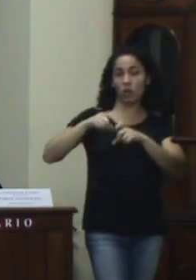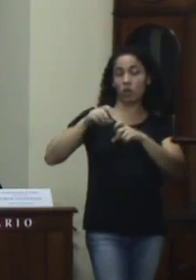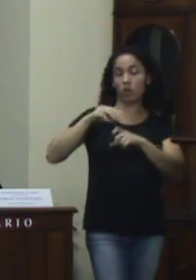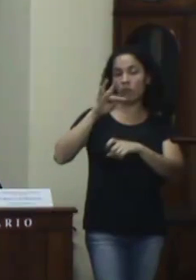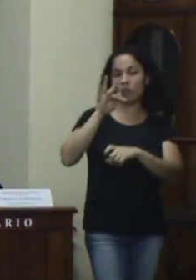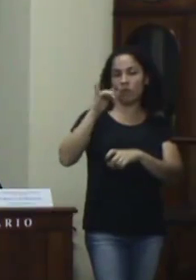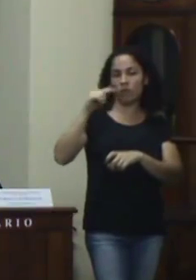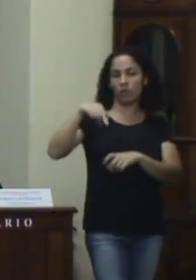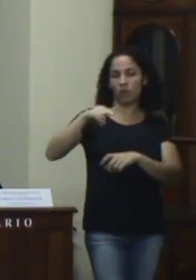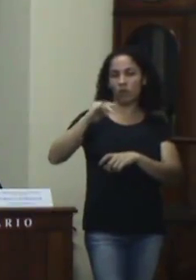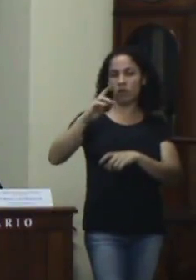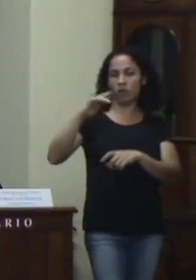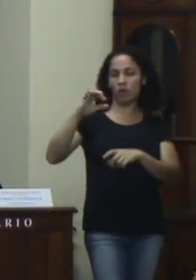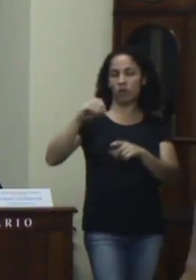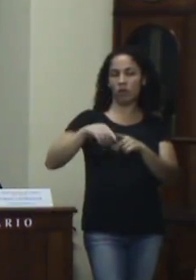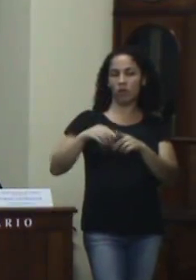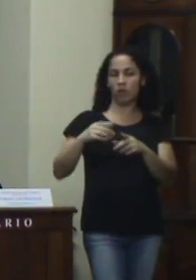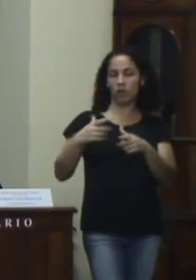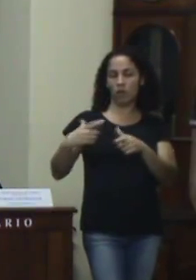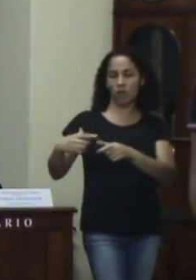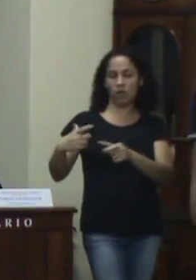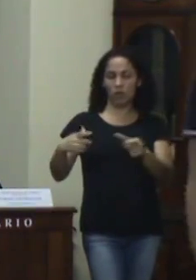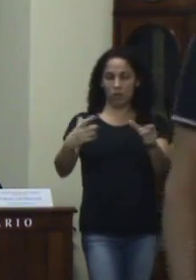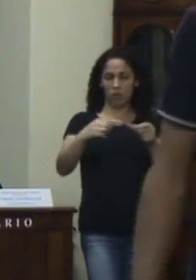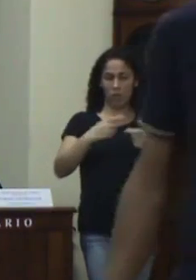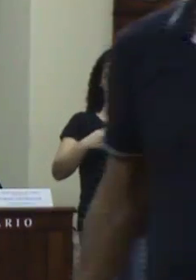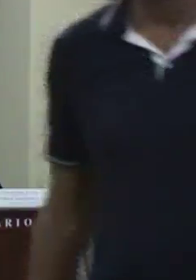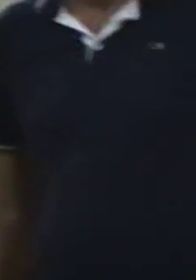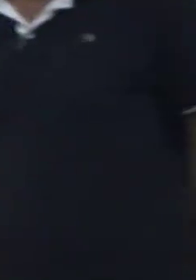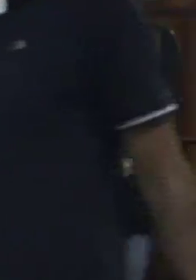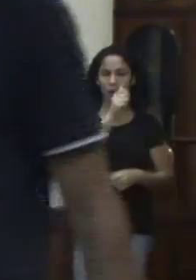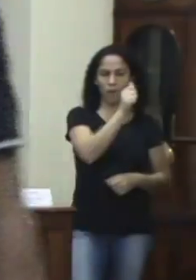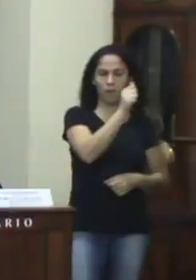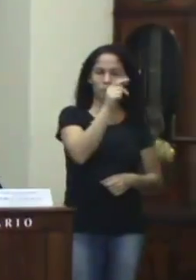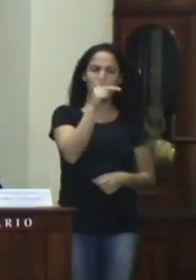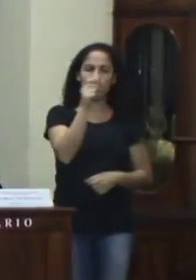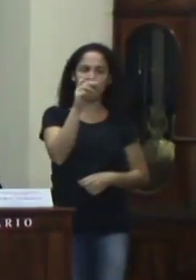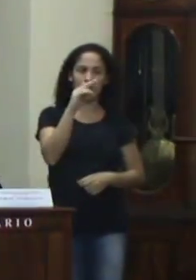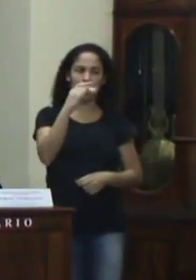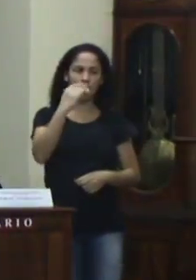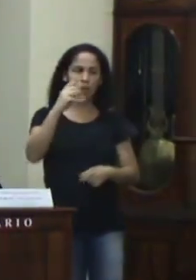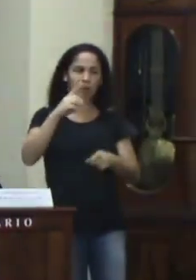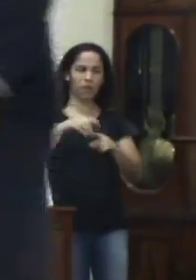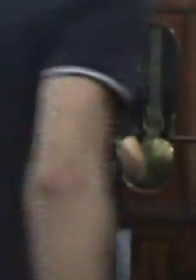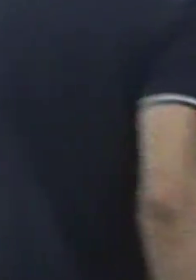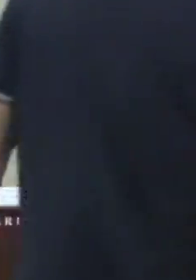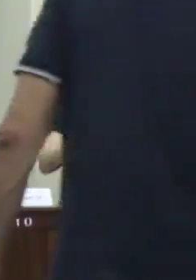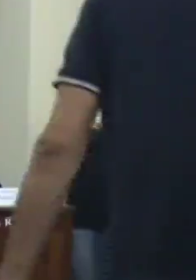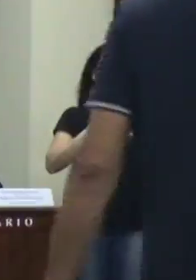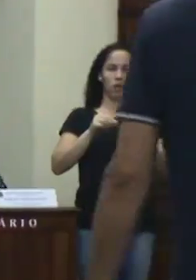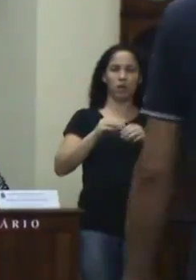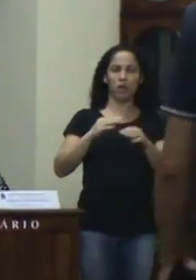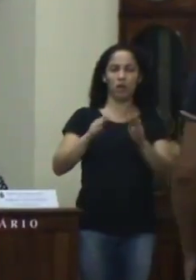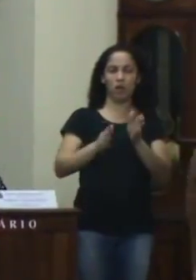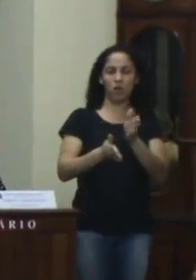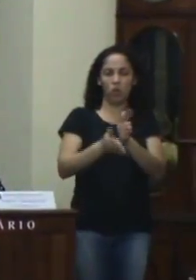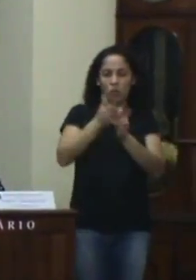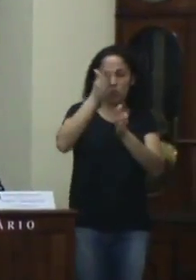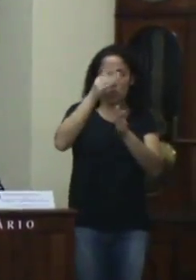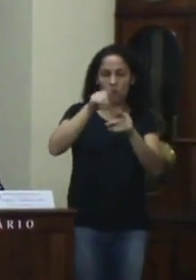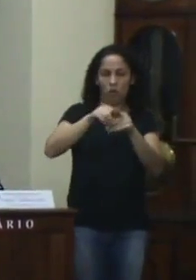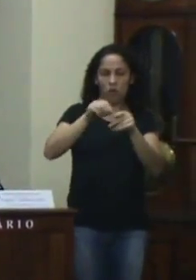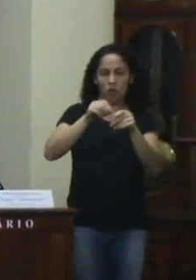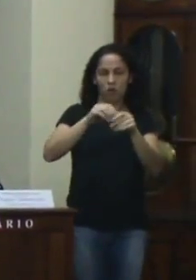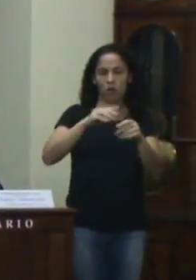Aparecida. Justificativa. Atendendo a solicitação dos moradores da referida rua, solicito que seja instalada barricadas de contenção no